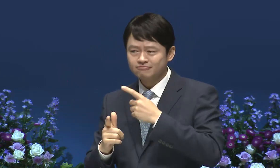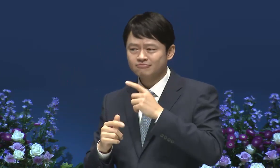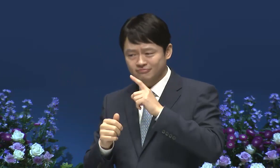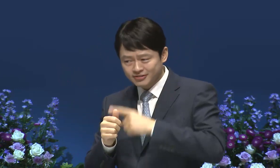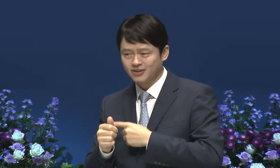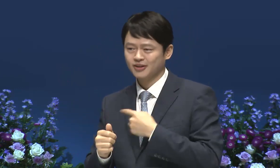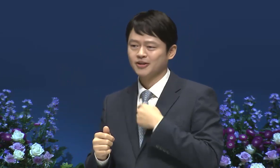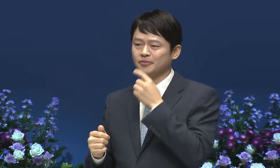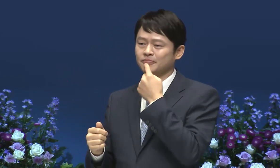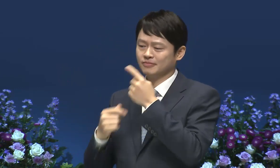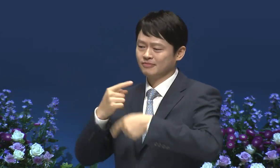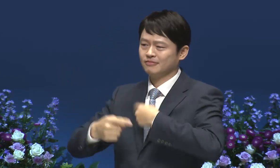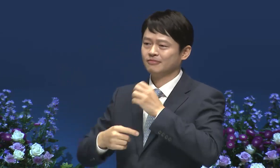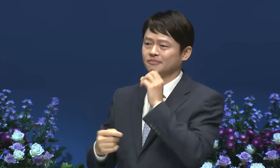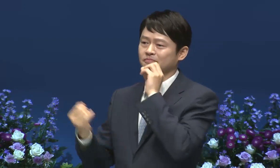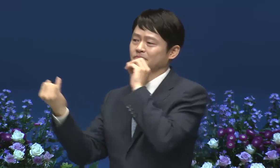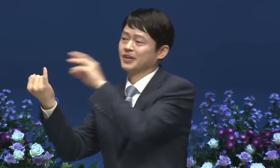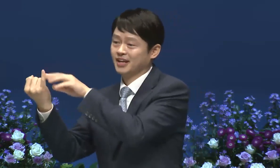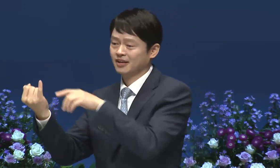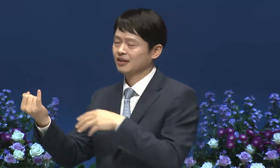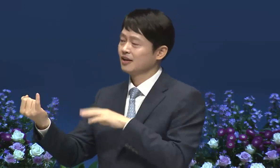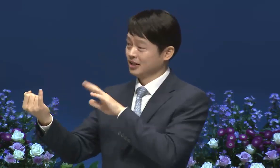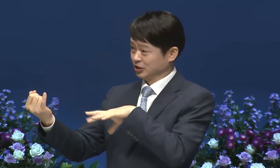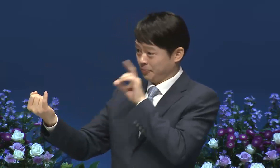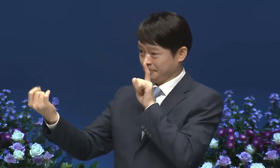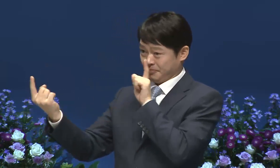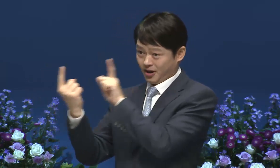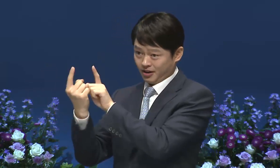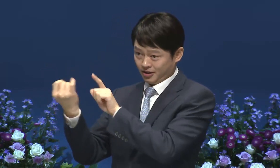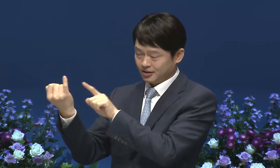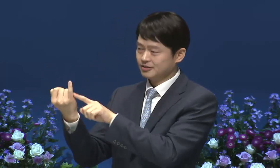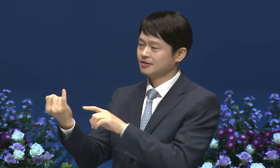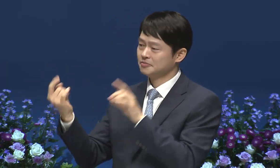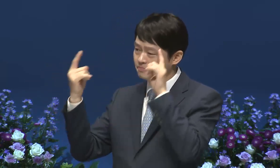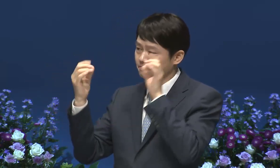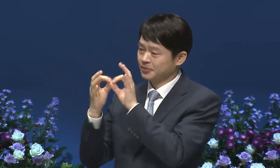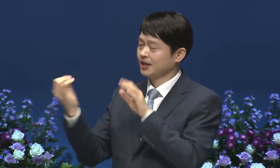했습니다. 처음 만난 날인데도 불구하고 제가 말했던 것은